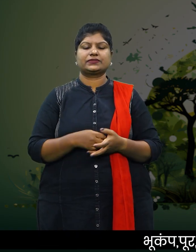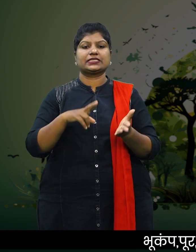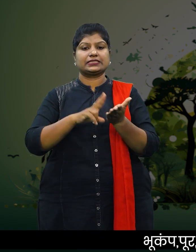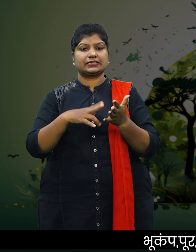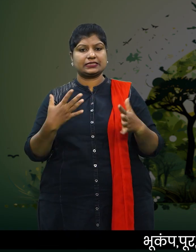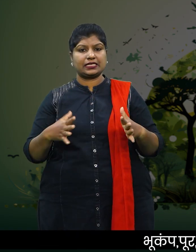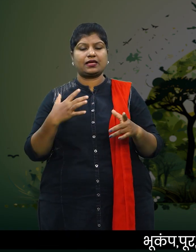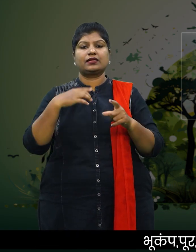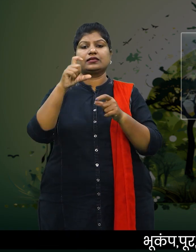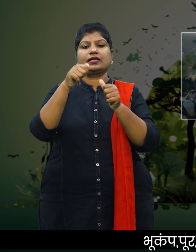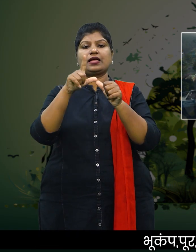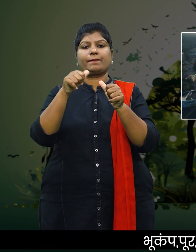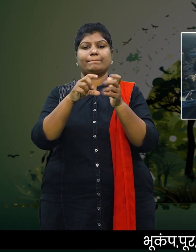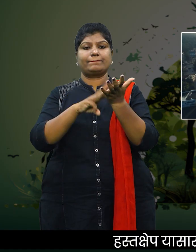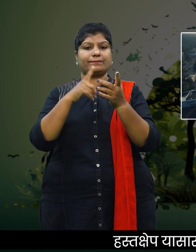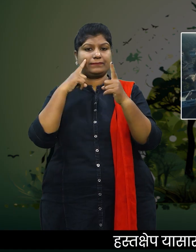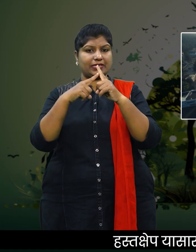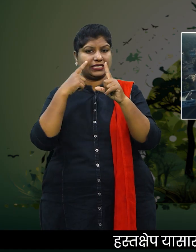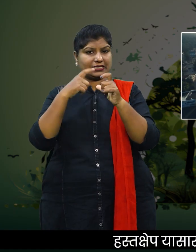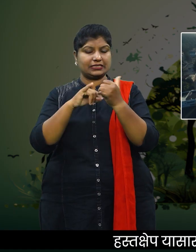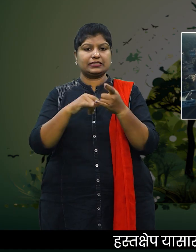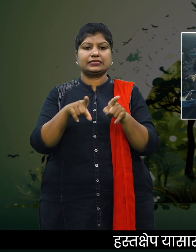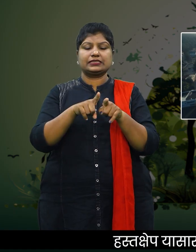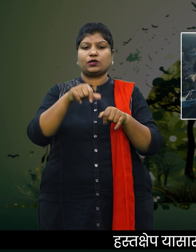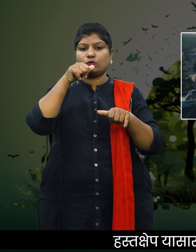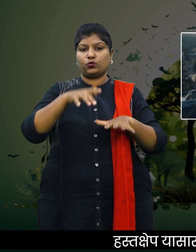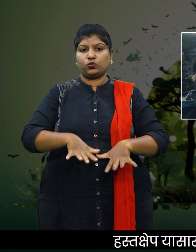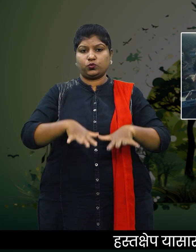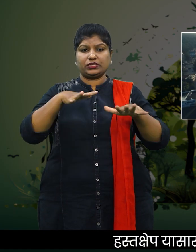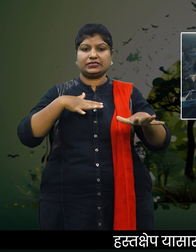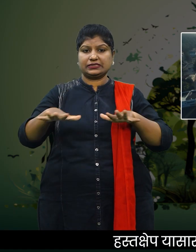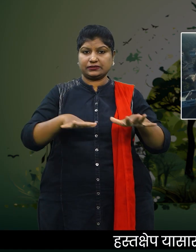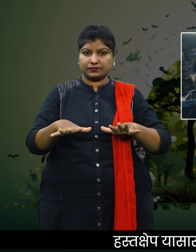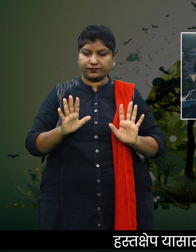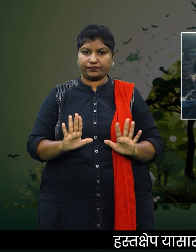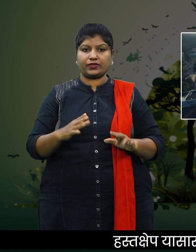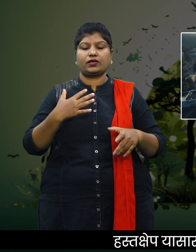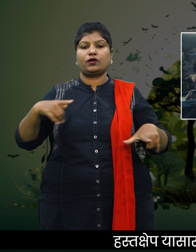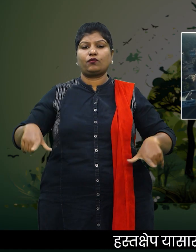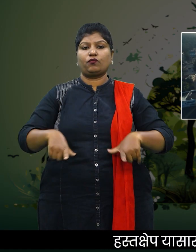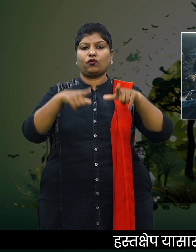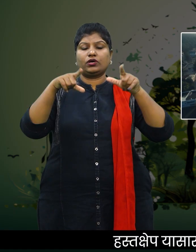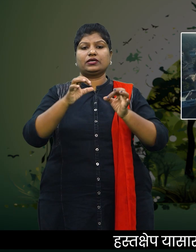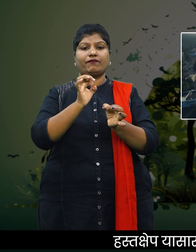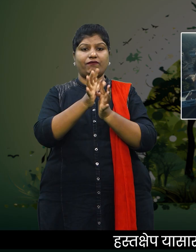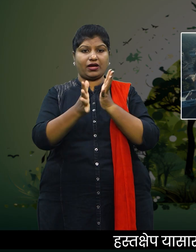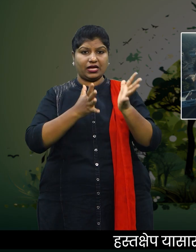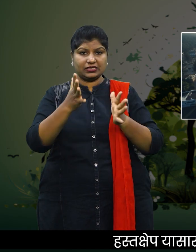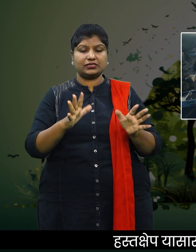भूकंप, पूर, जंगलातील आग किंवा मानवी हस्तक्षेप यासारख्या नैसर्गिक आपत्ती असू शकतात.